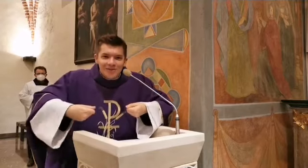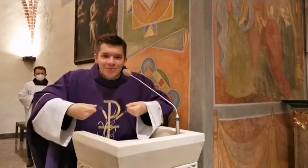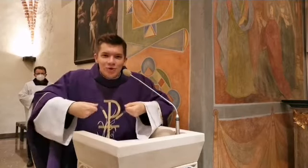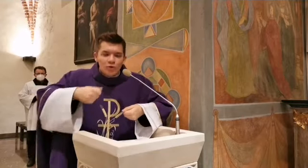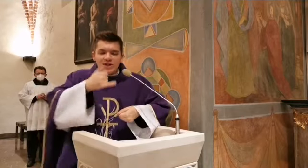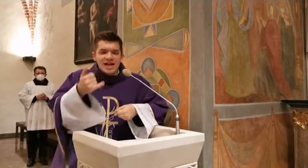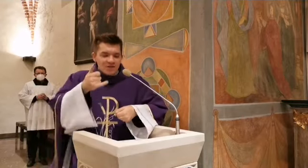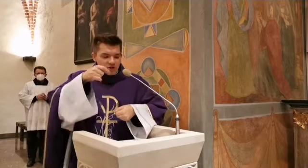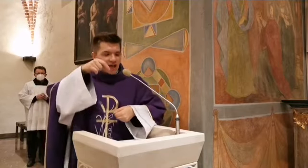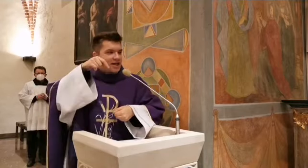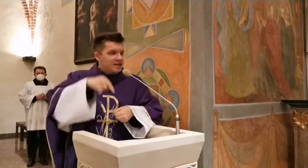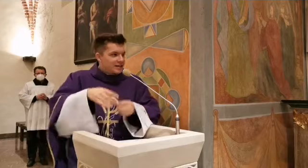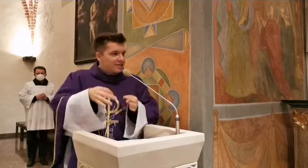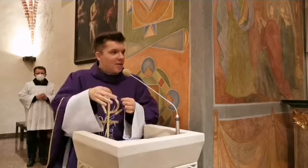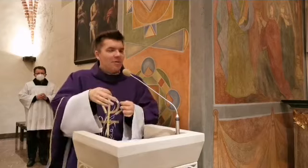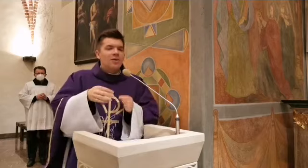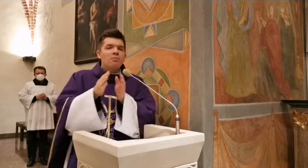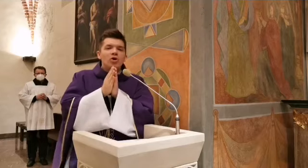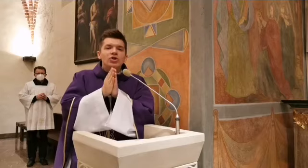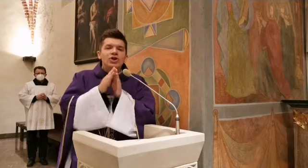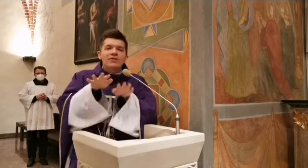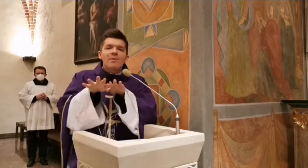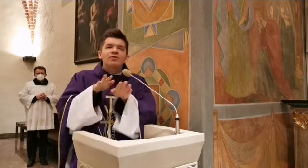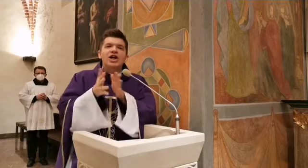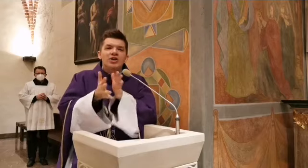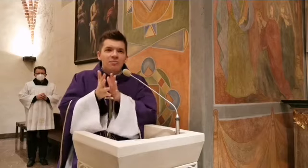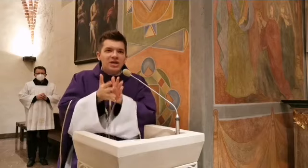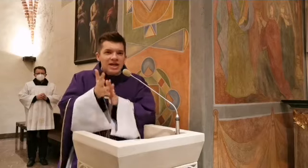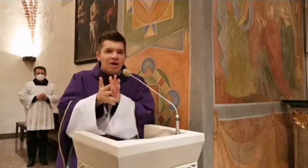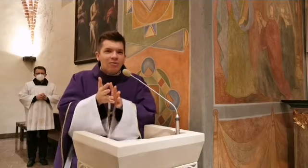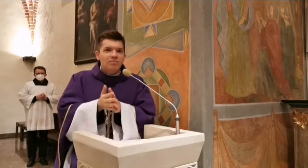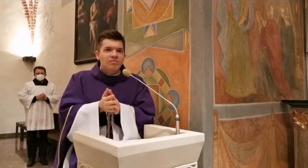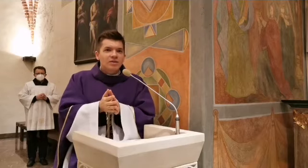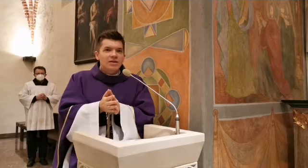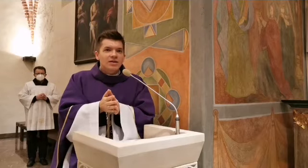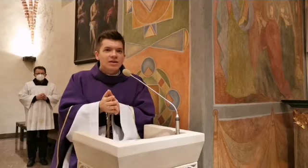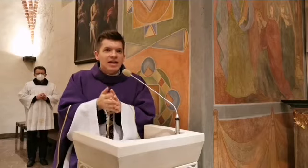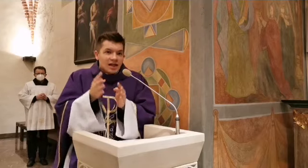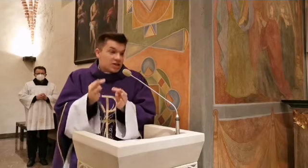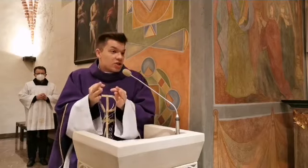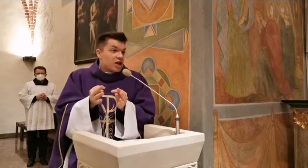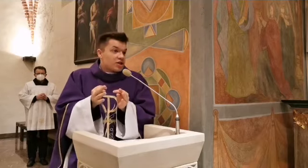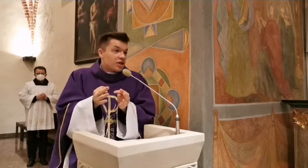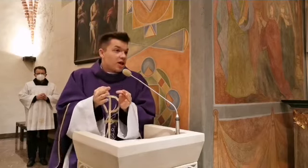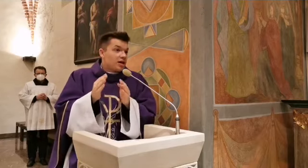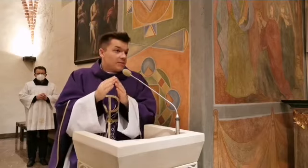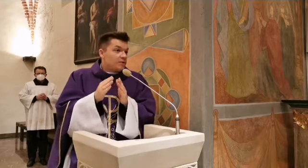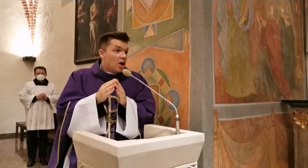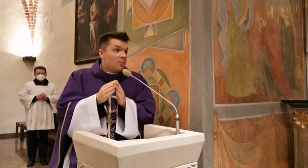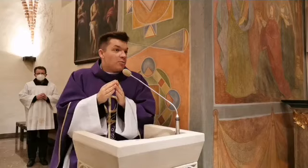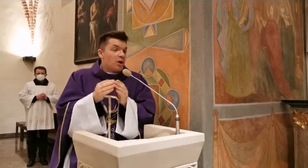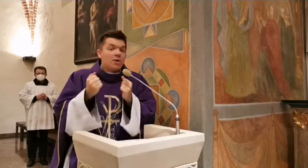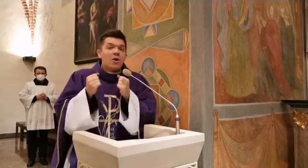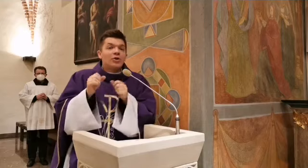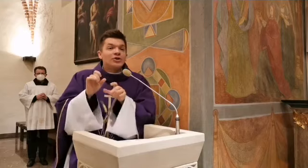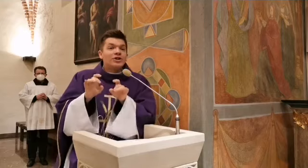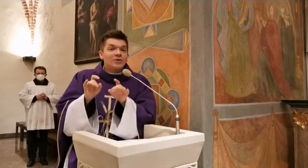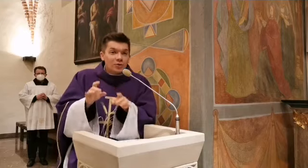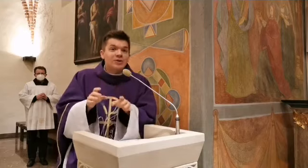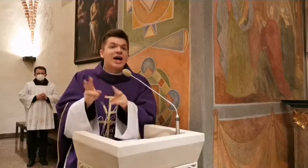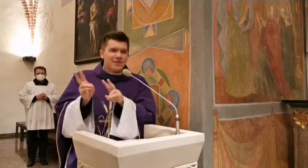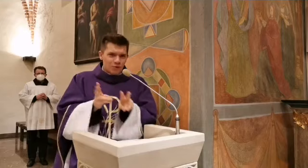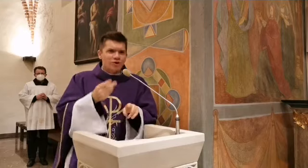Kacpra, który zawsze tą modlitwę powszechną migał, a teraz siedzi w domu, bo